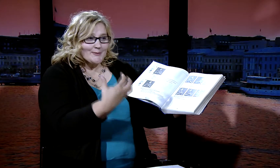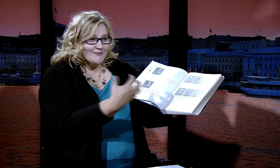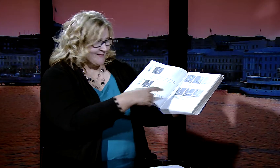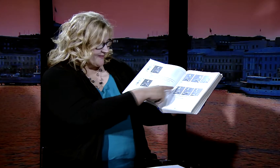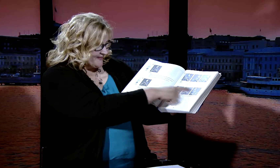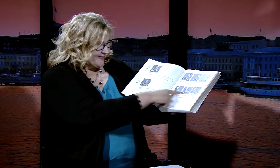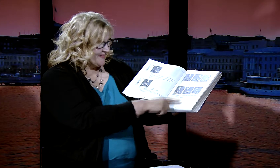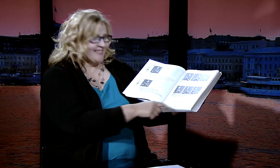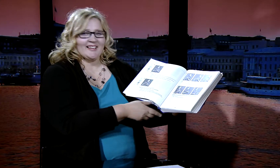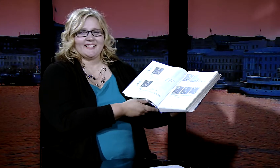Sinä näytät viittovan näissä kuvissa.